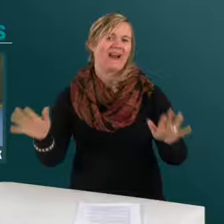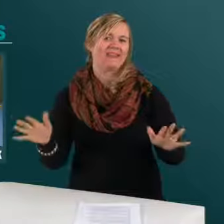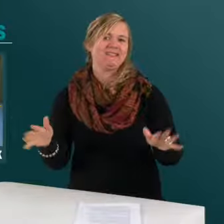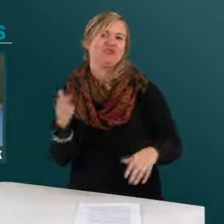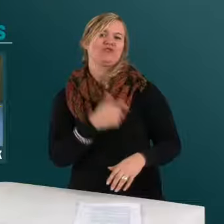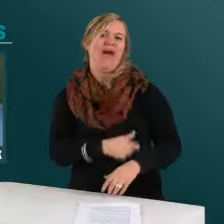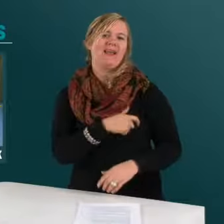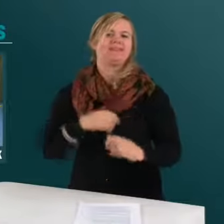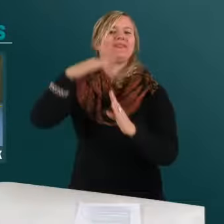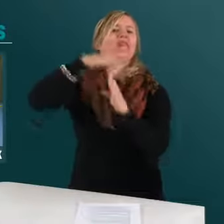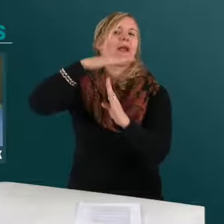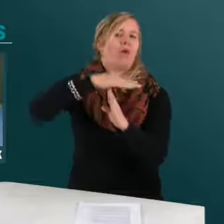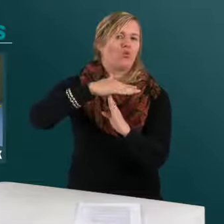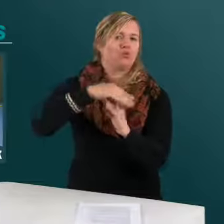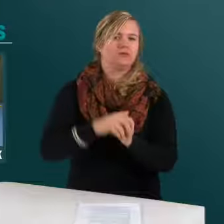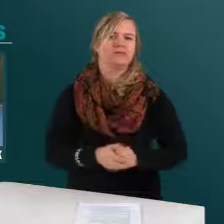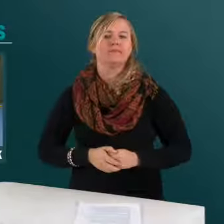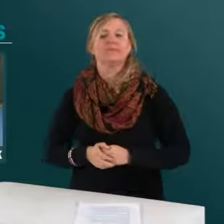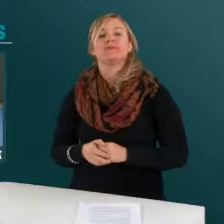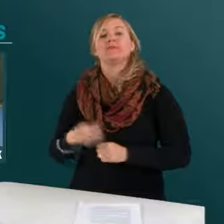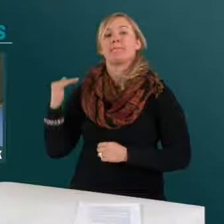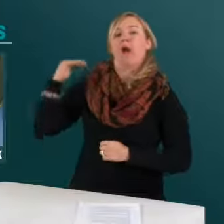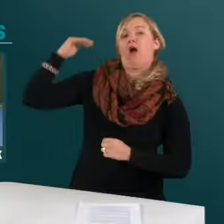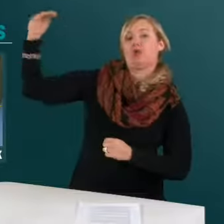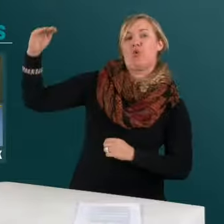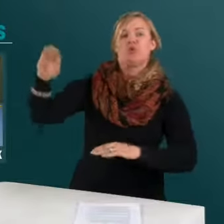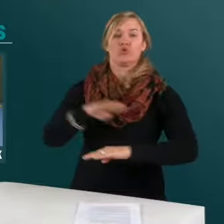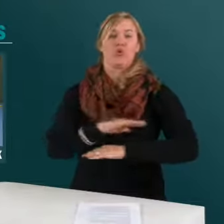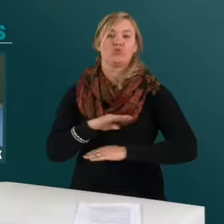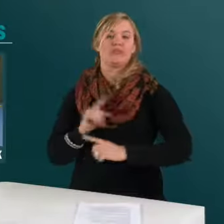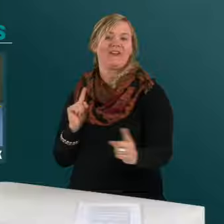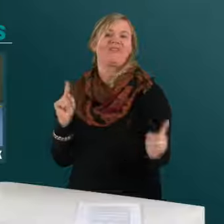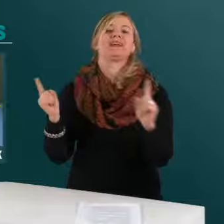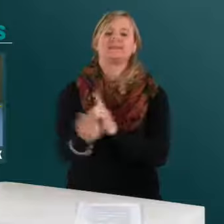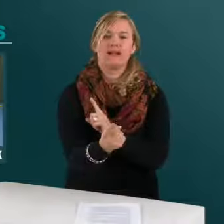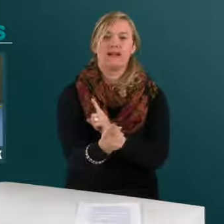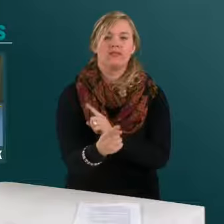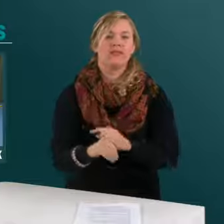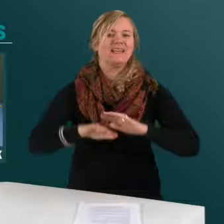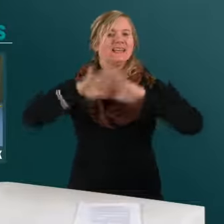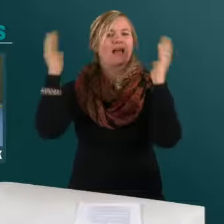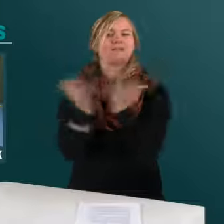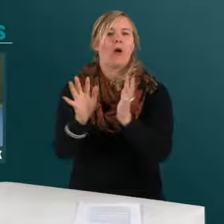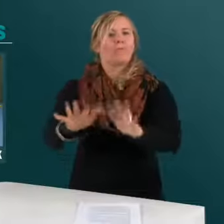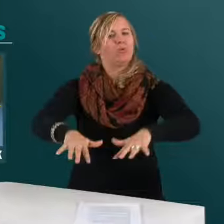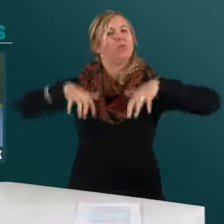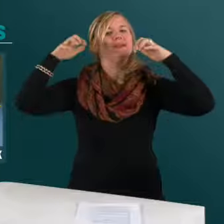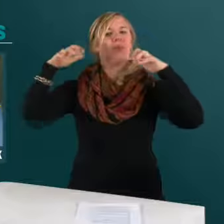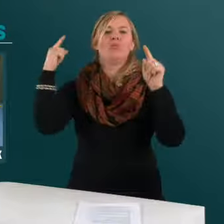als die schweizer ein time-out verlangten um marco salaorno einen würdigen abgang zu ermöglichen